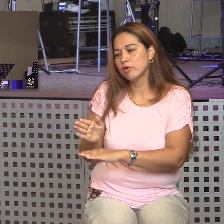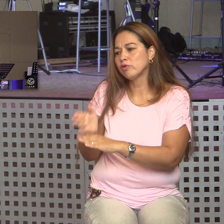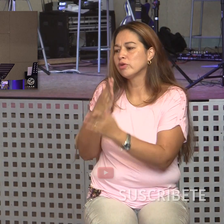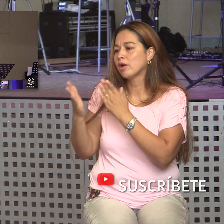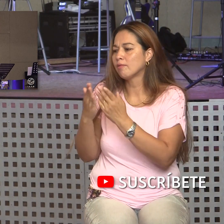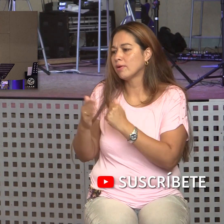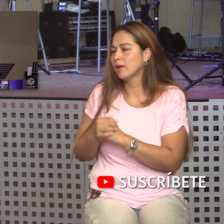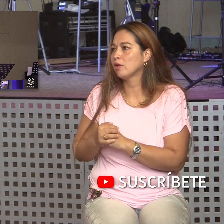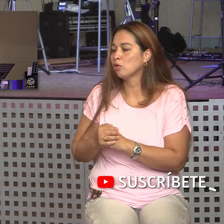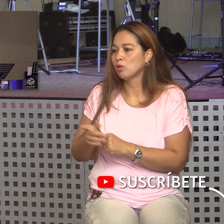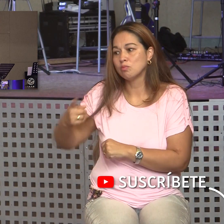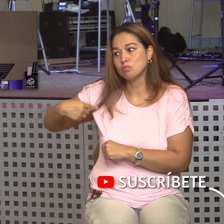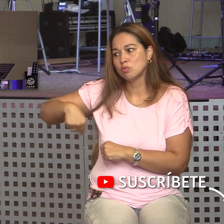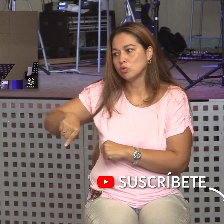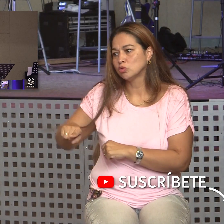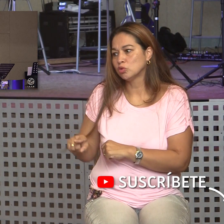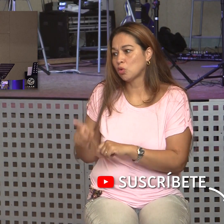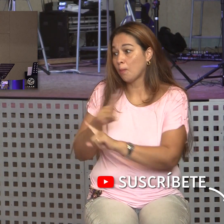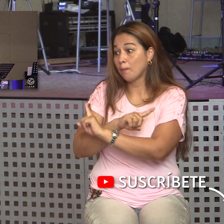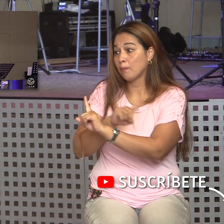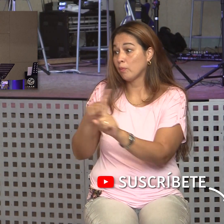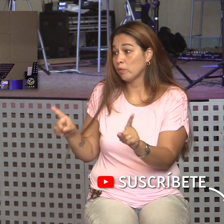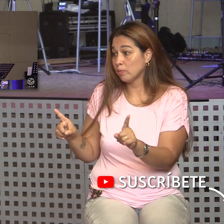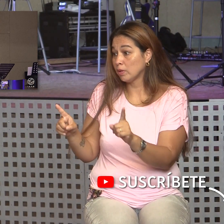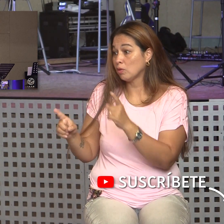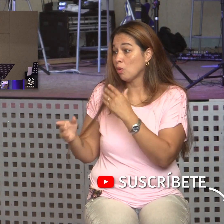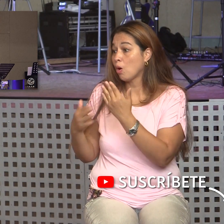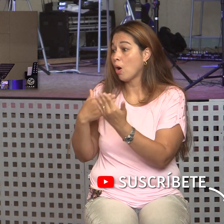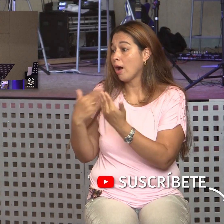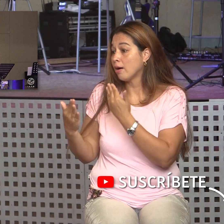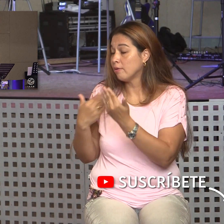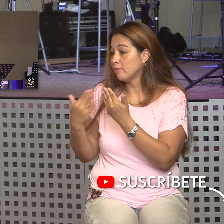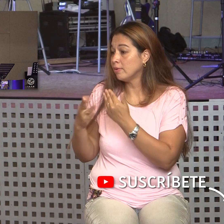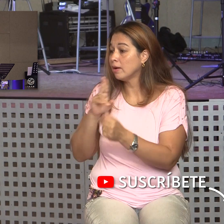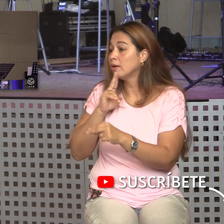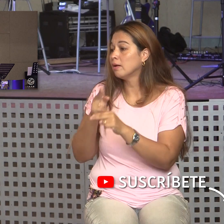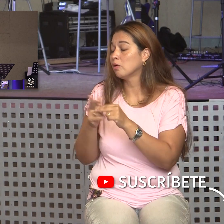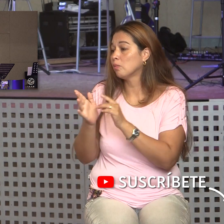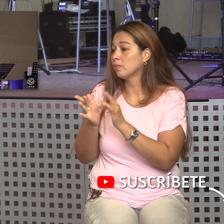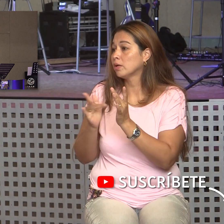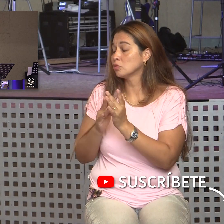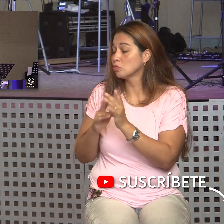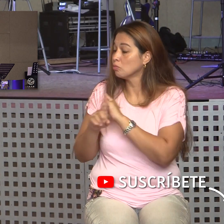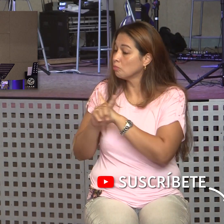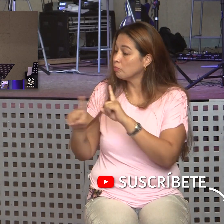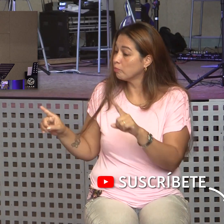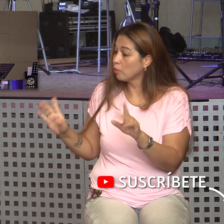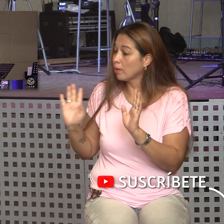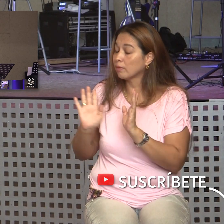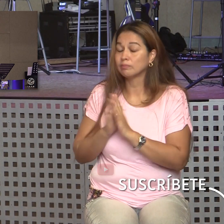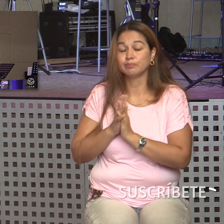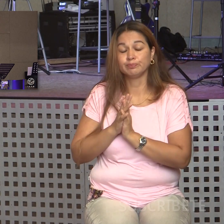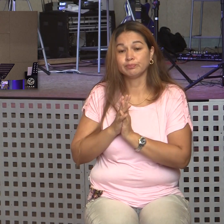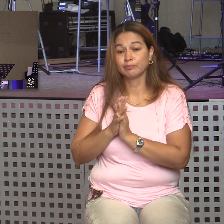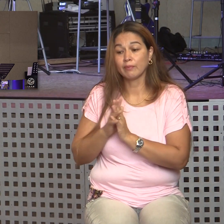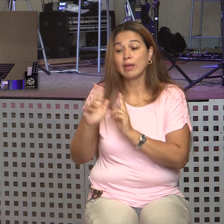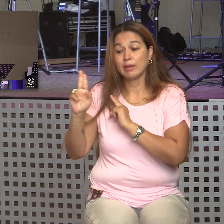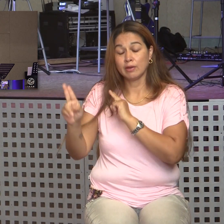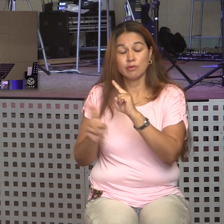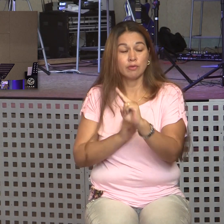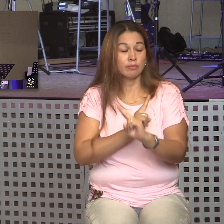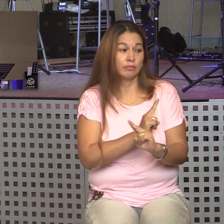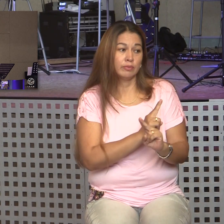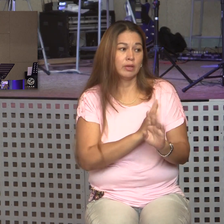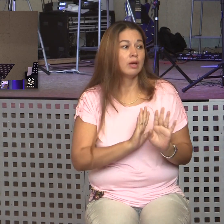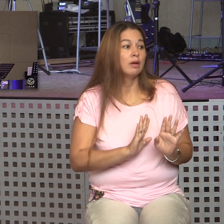enseñasen en el nombre de Jesús. Y sabemos lo que les dijeron: juzgad vosotros si es mejor obedecer a Dios o a